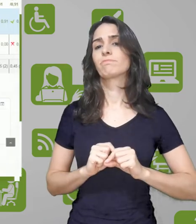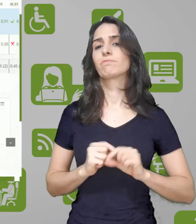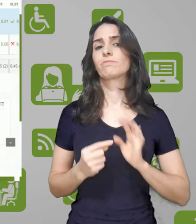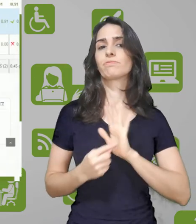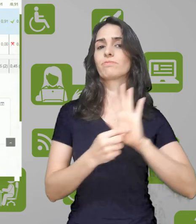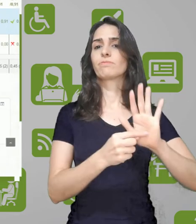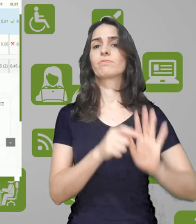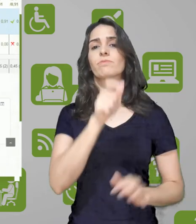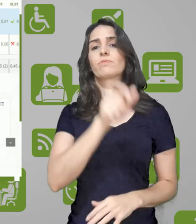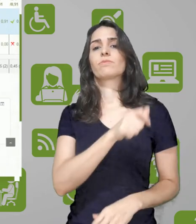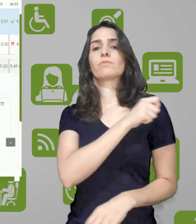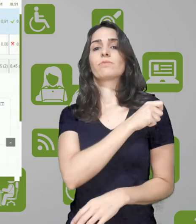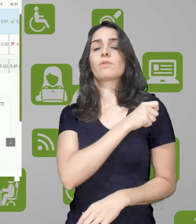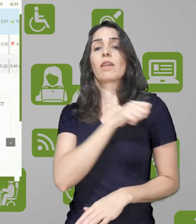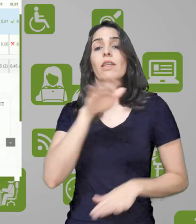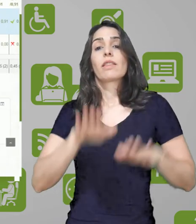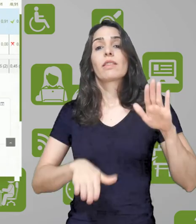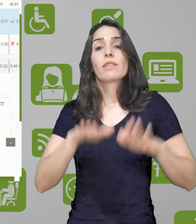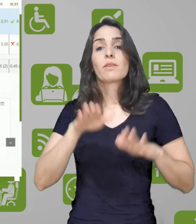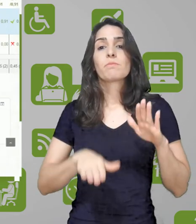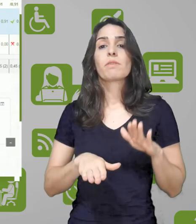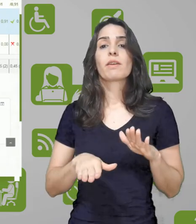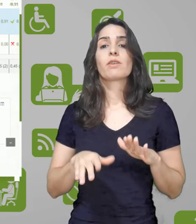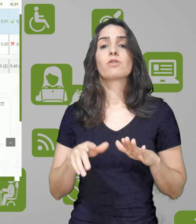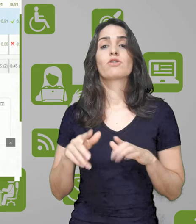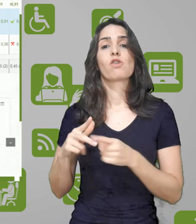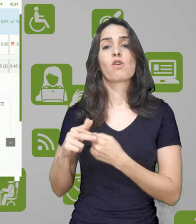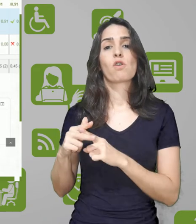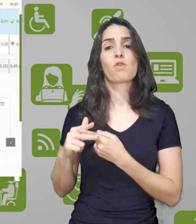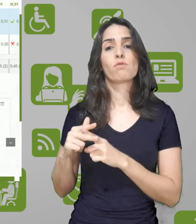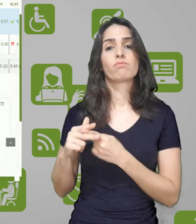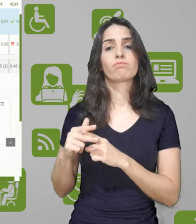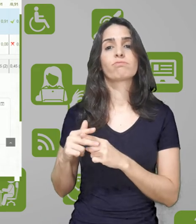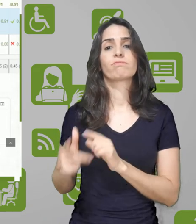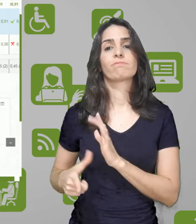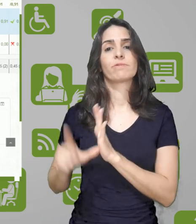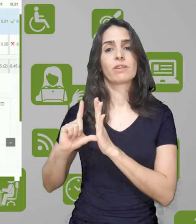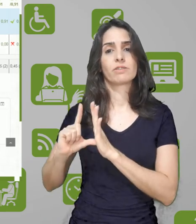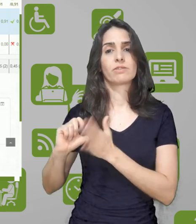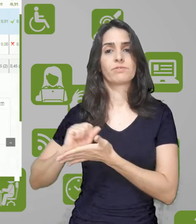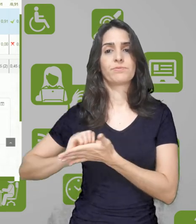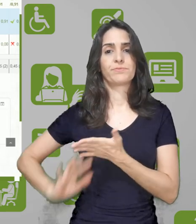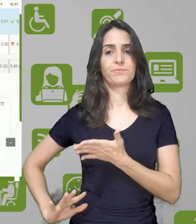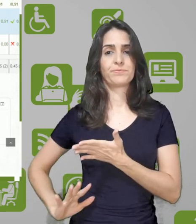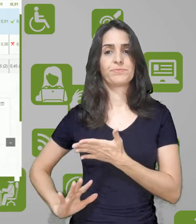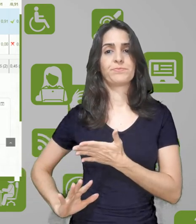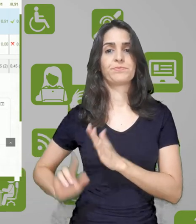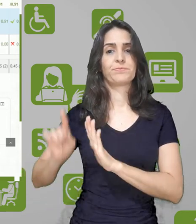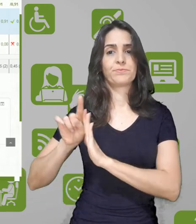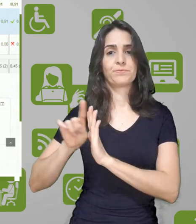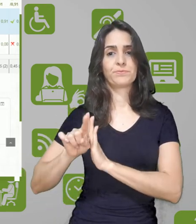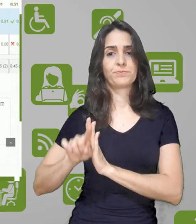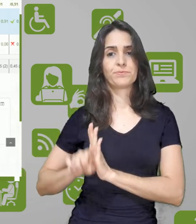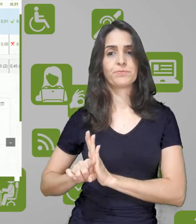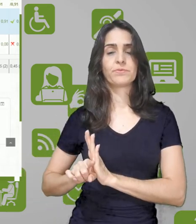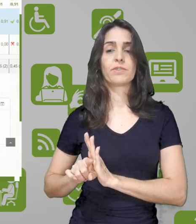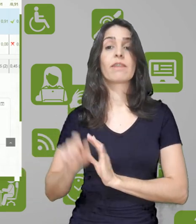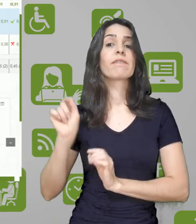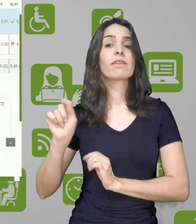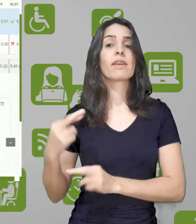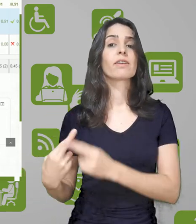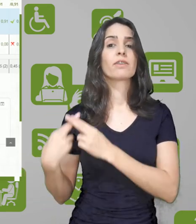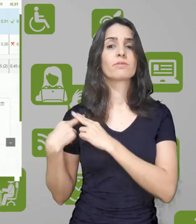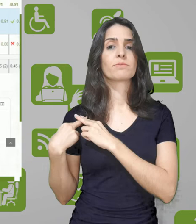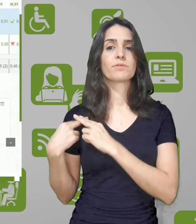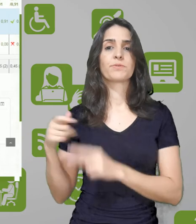depender e da configuração que foi feito na atividade Tá certo no questionário Então